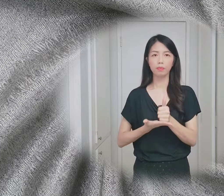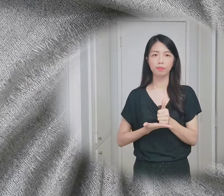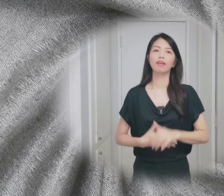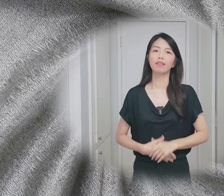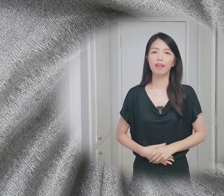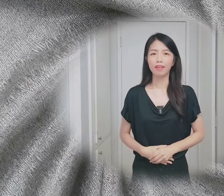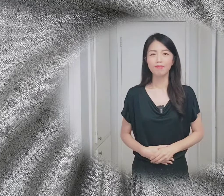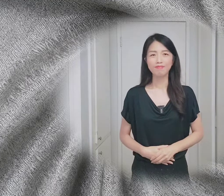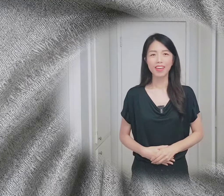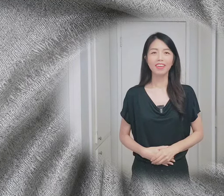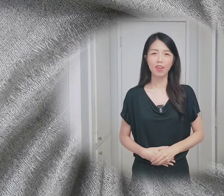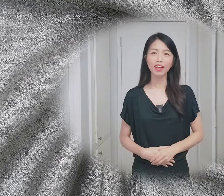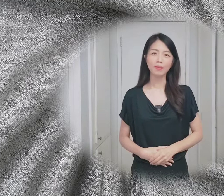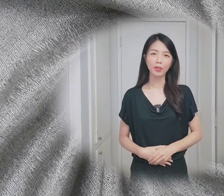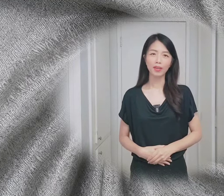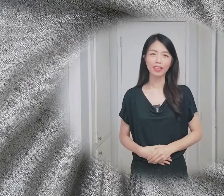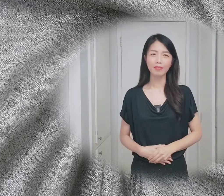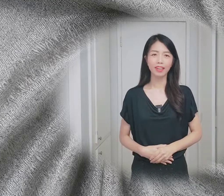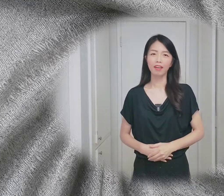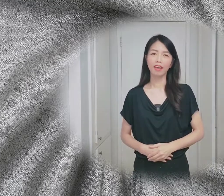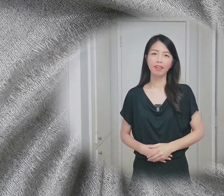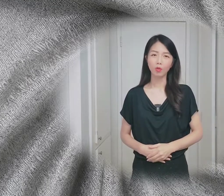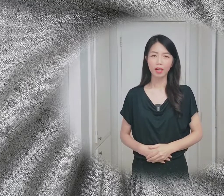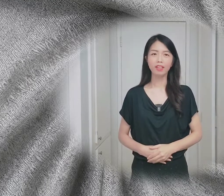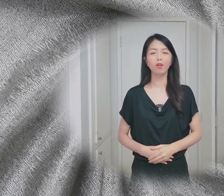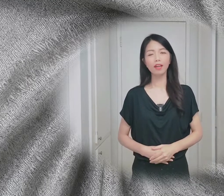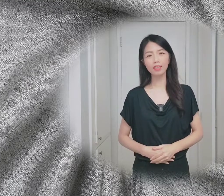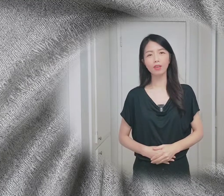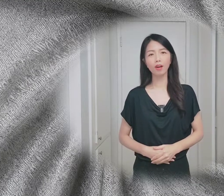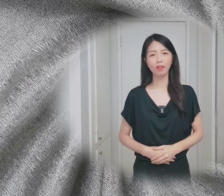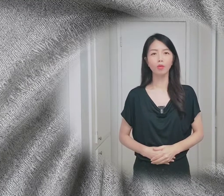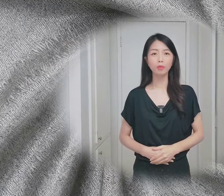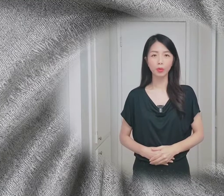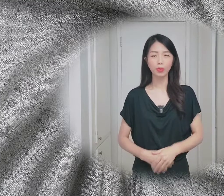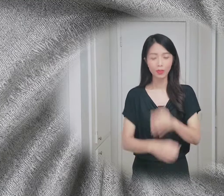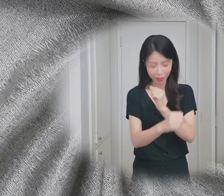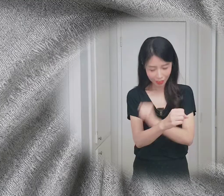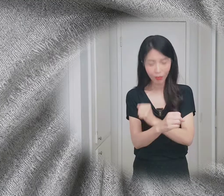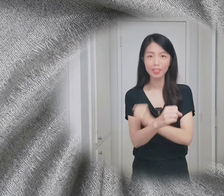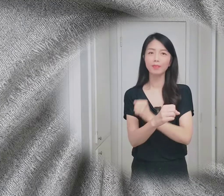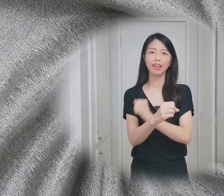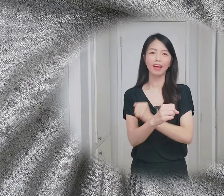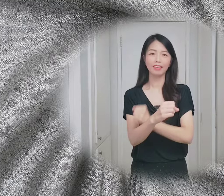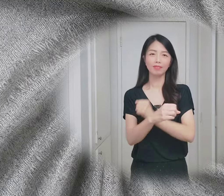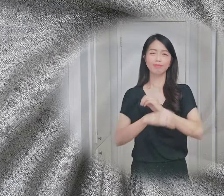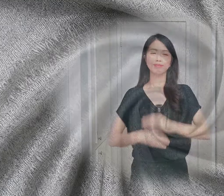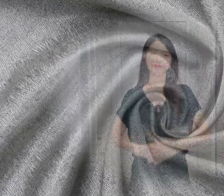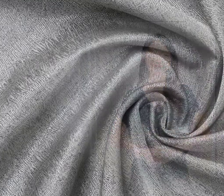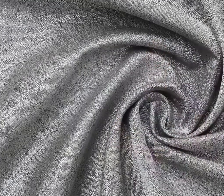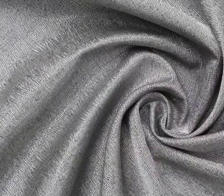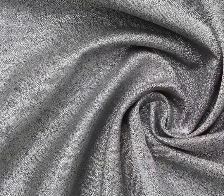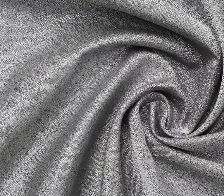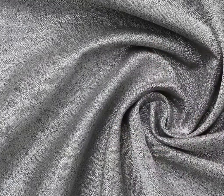거예요. 네, 여기까지만 하도록 하겠습니다. 네, 그럼 잘 기억하시고요. 여러분 모두 수고하셨습니다.